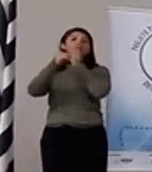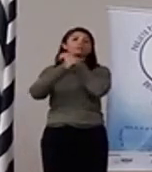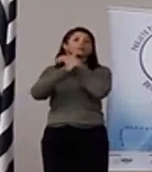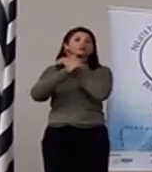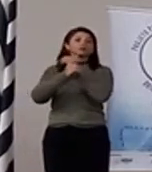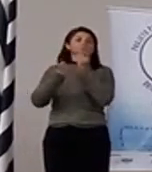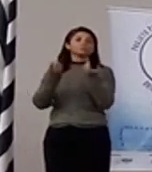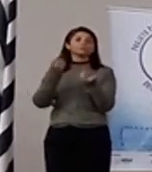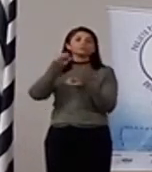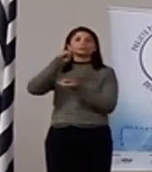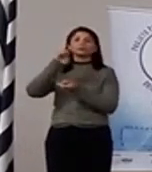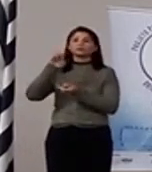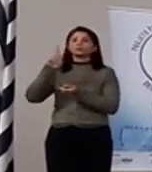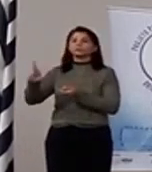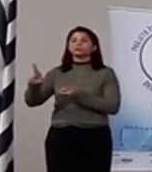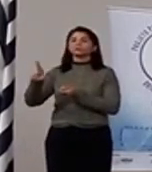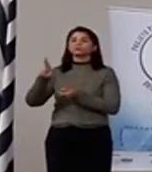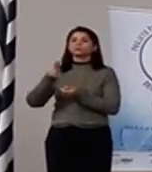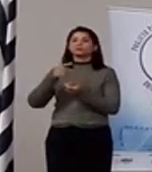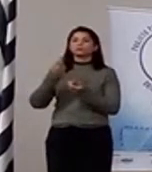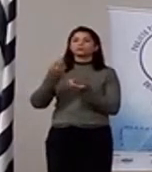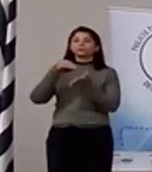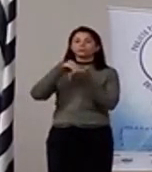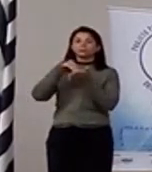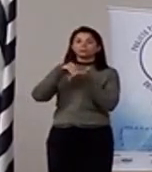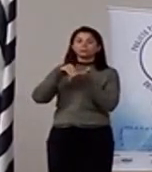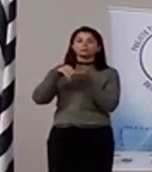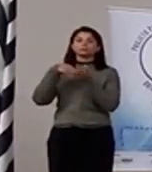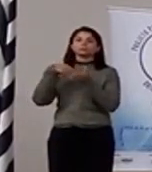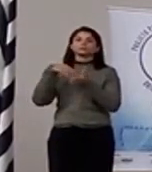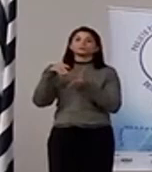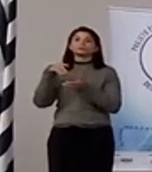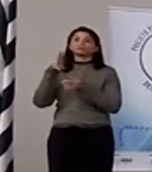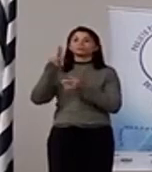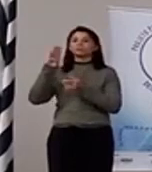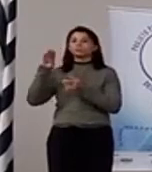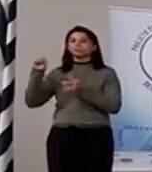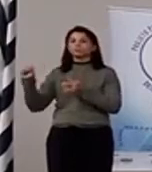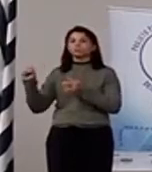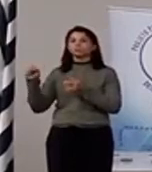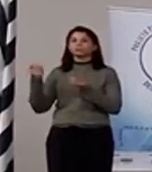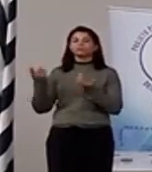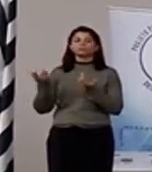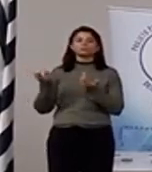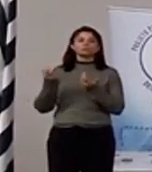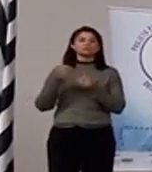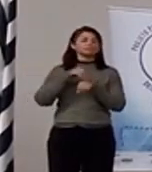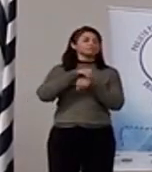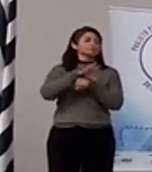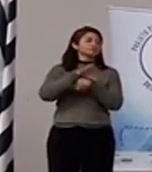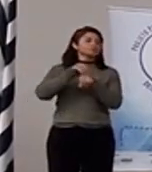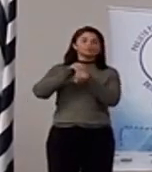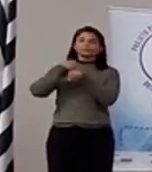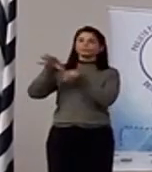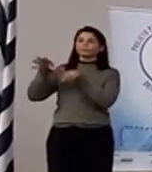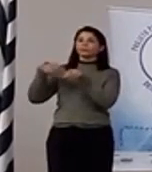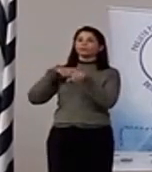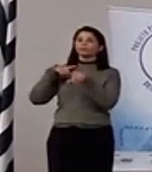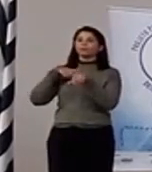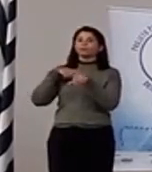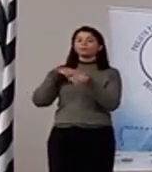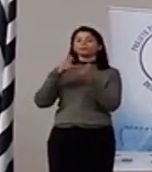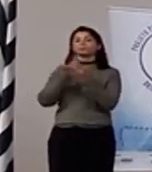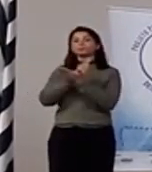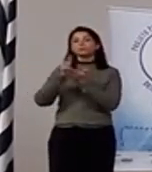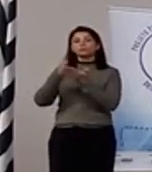depois é encaminhado para a Secretaria de Saúde e a Secretaria de Saúde vai referenciar. Porque às vezes você tem casos de